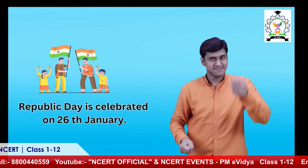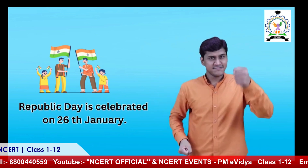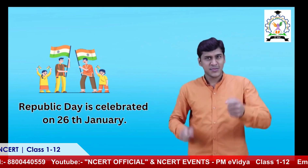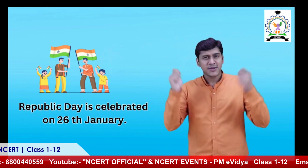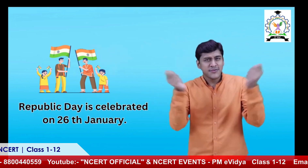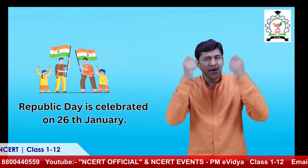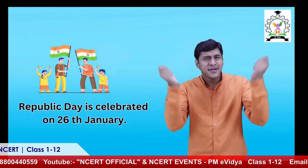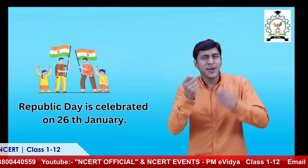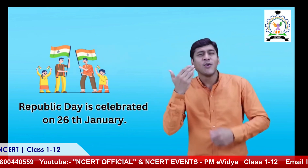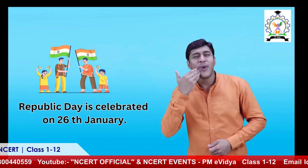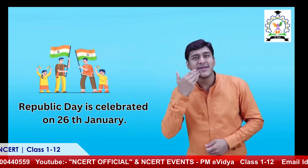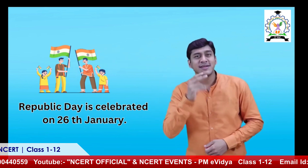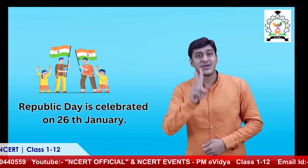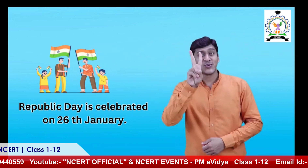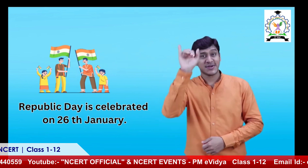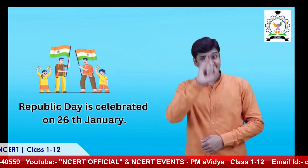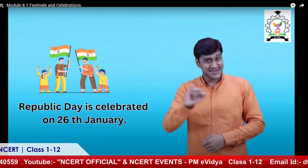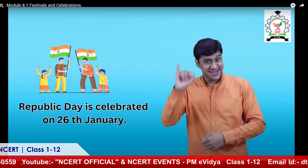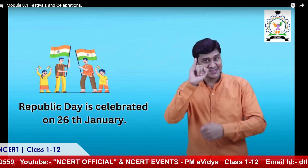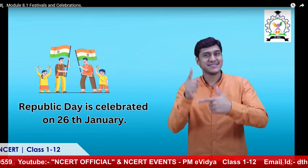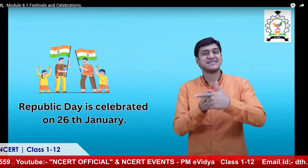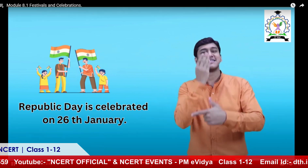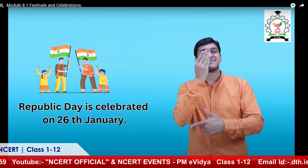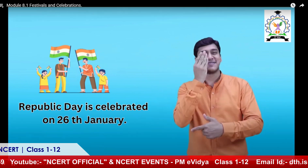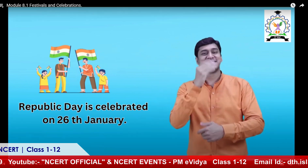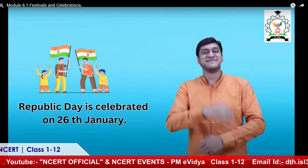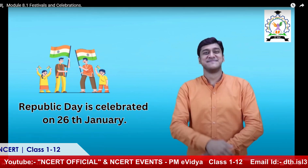गणतंत्र दिवस 26 जनवरी को मनाया जाता है।